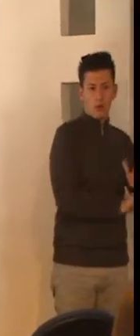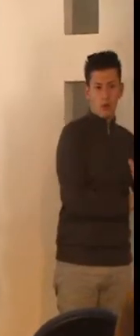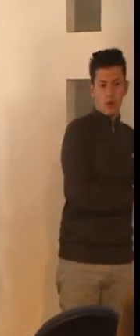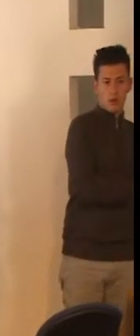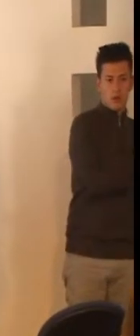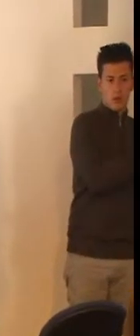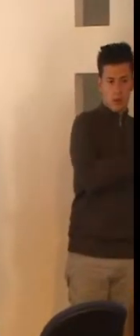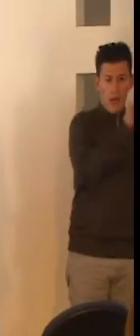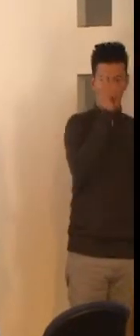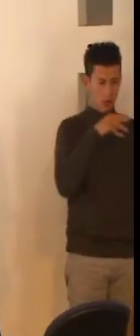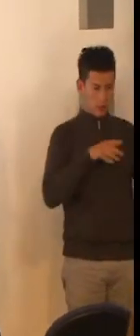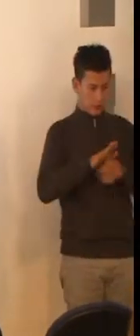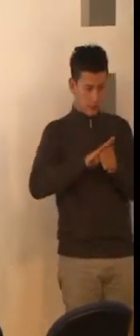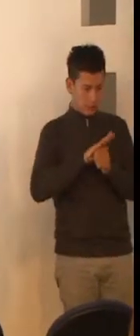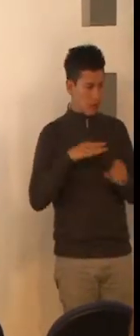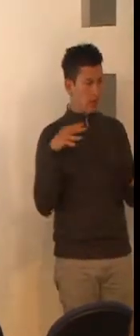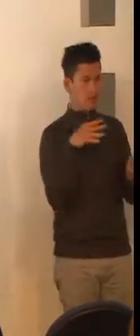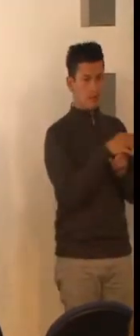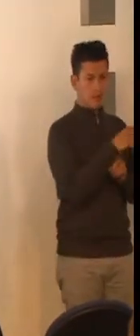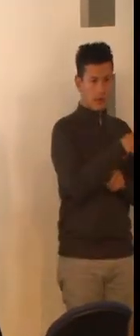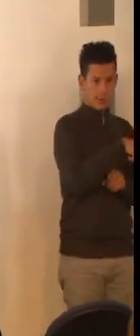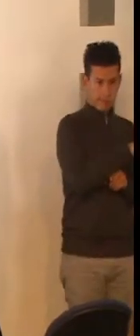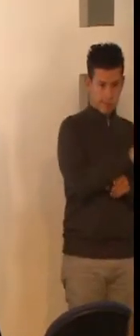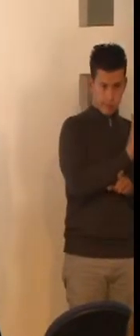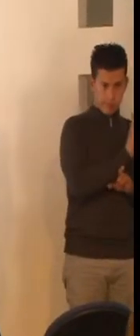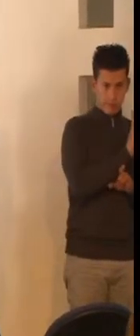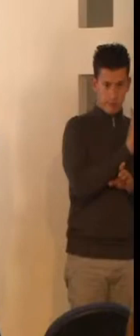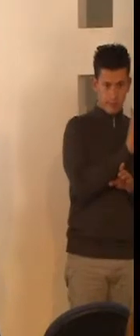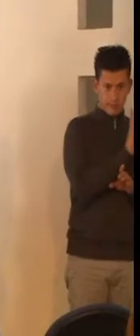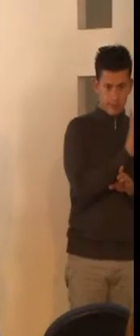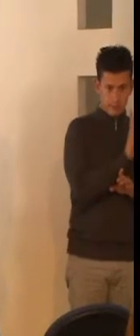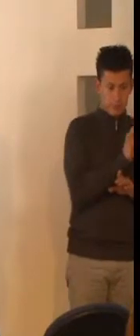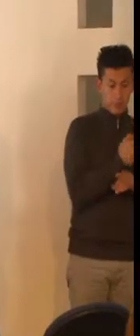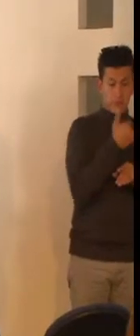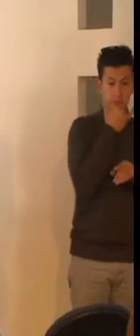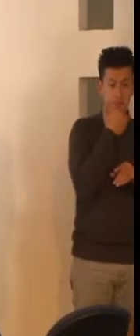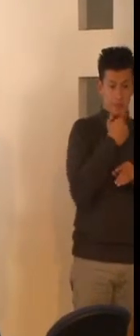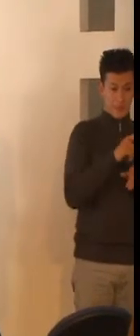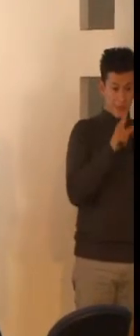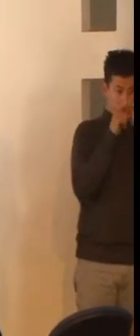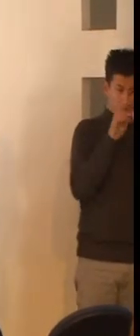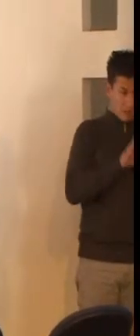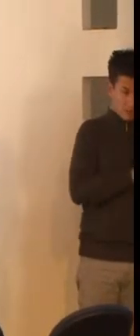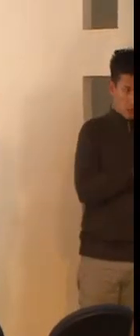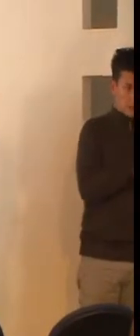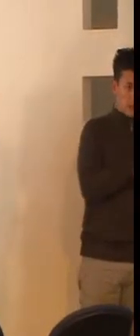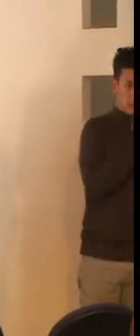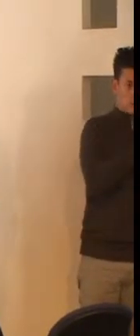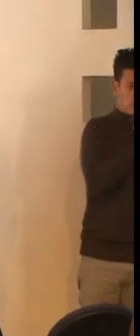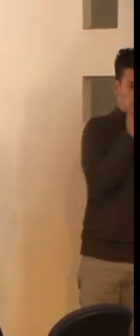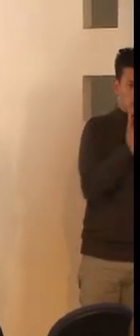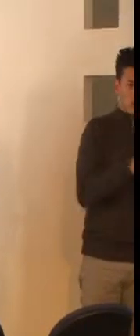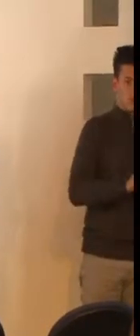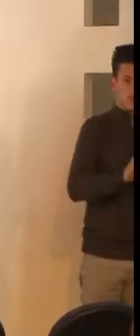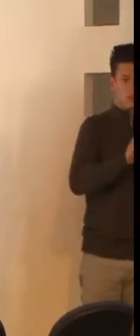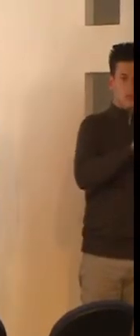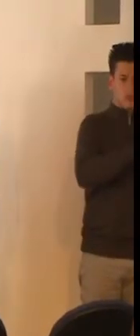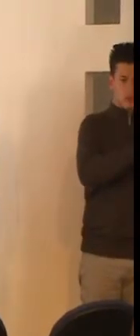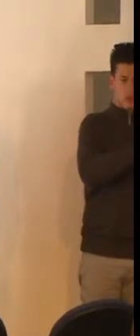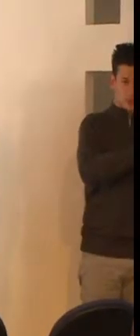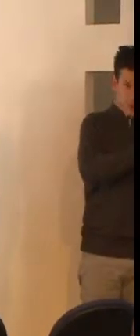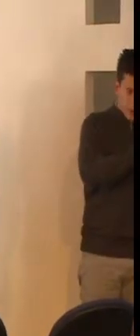ese desarrollo de esa facultad simbólica del hombre, que es el lenguaje, se hace a través del ejercicio y